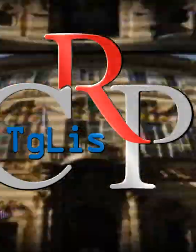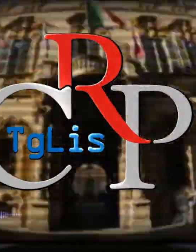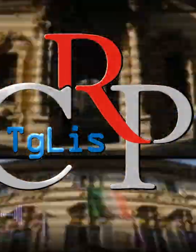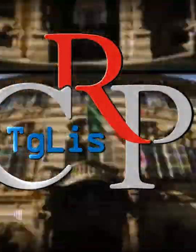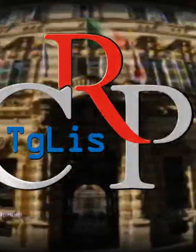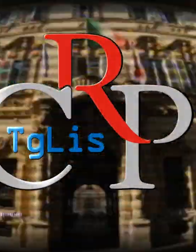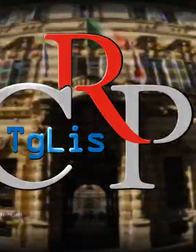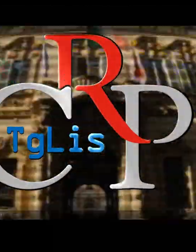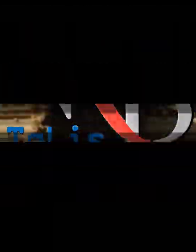Consiglio